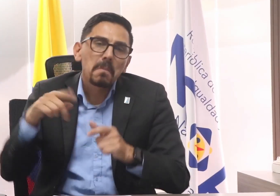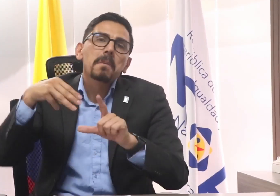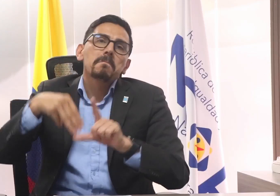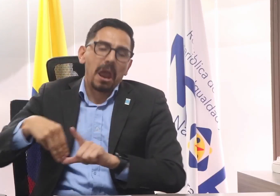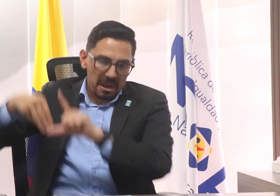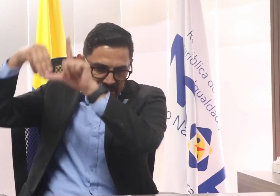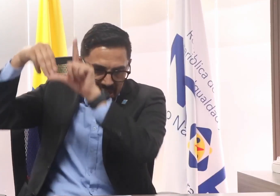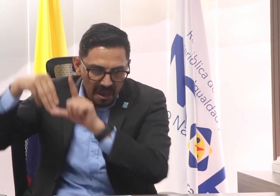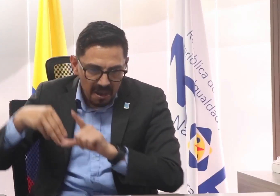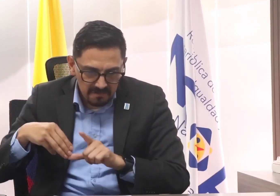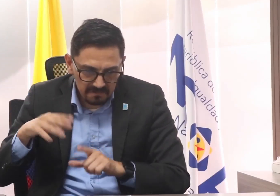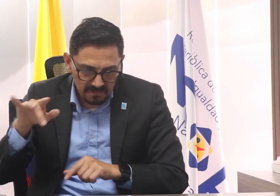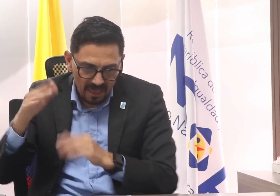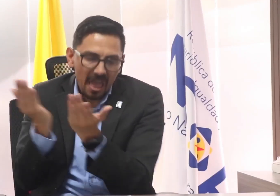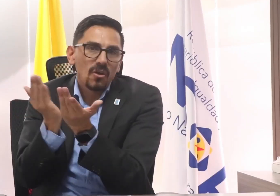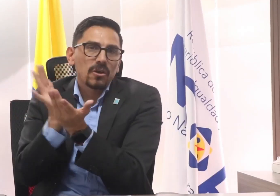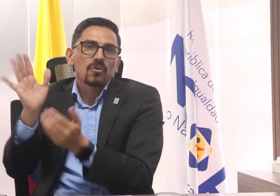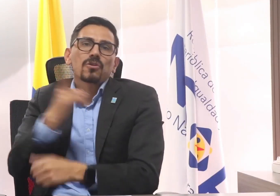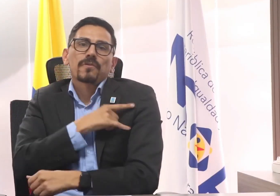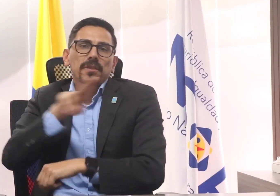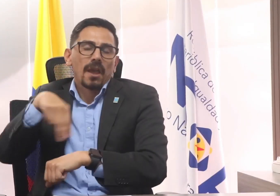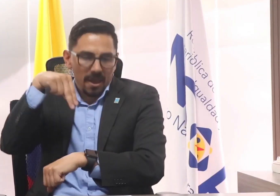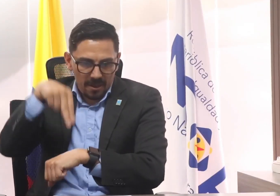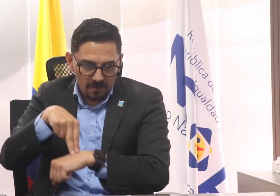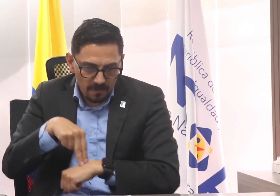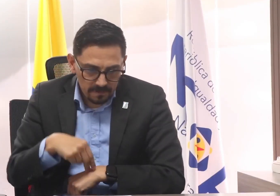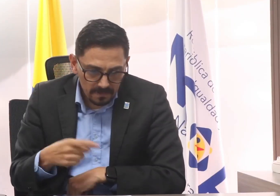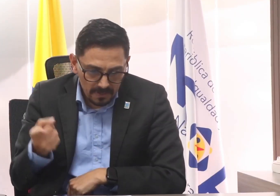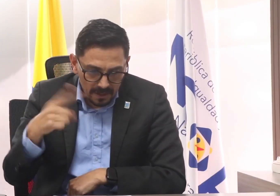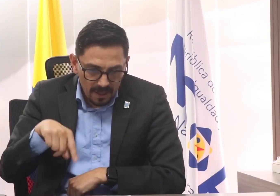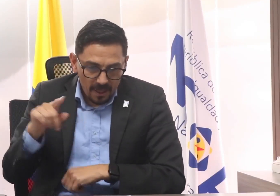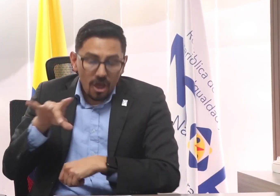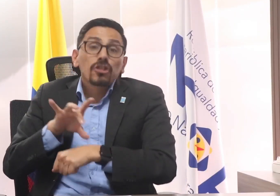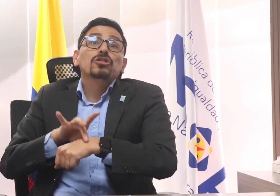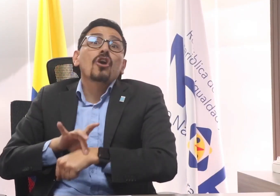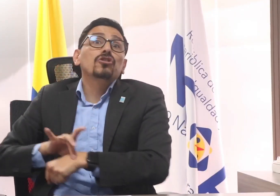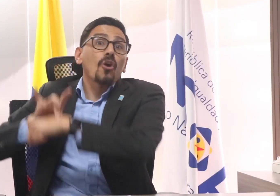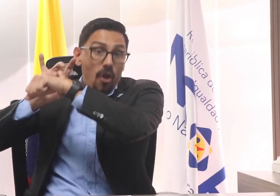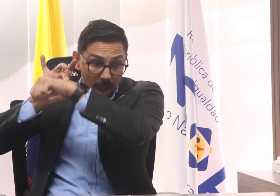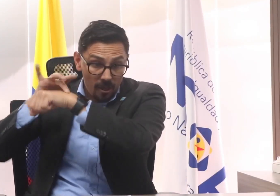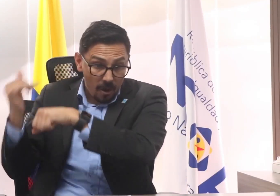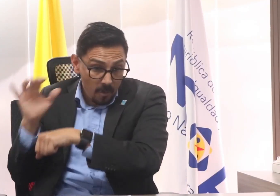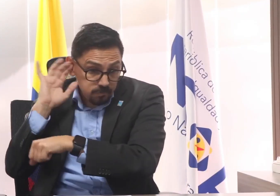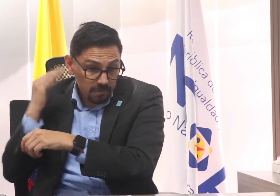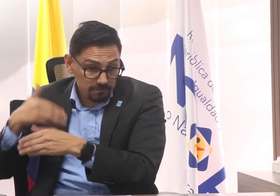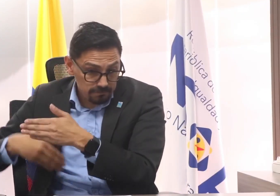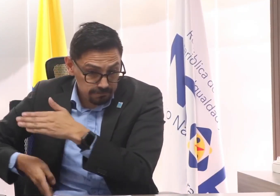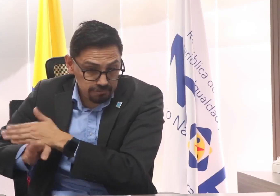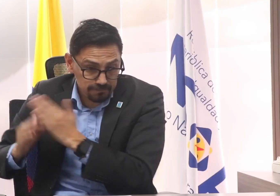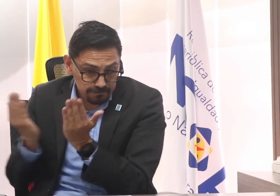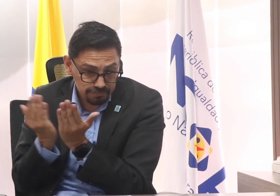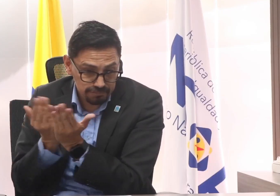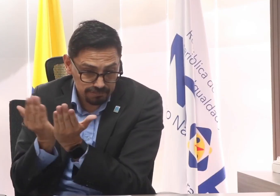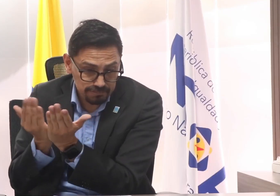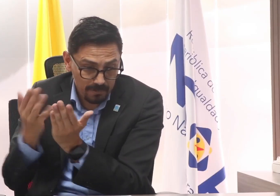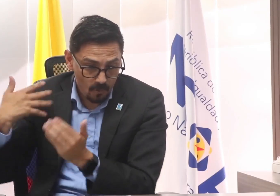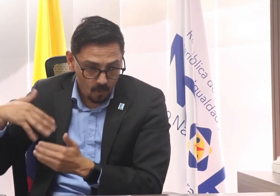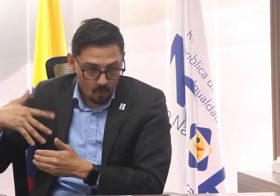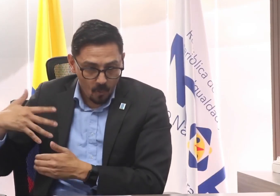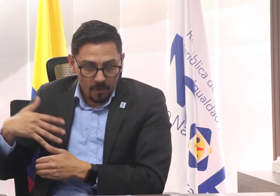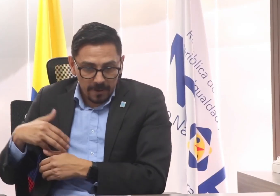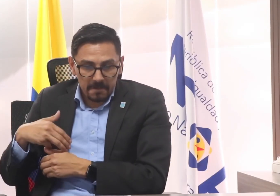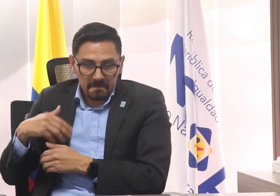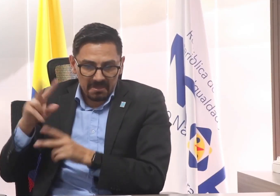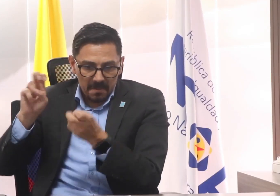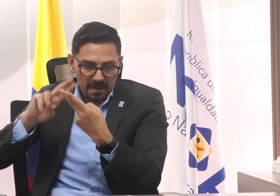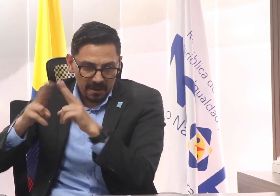en educación y actualmente doctorando en ciencias de la educación. Todo ello en la Universidad de